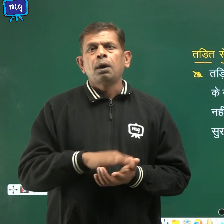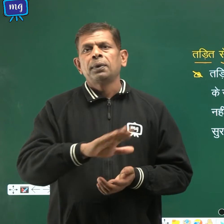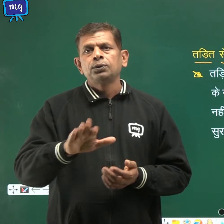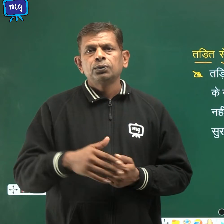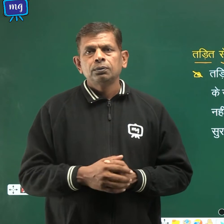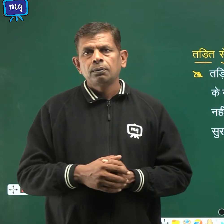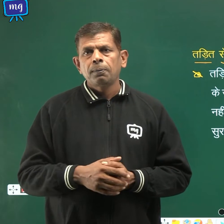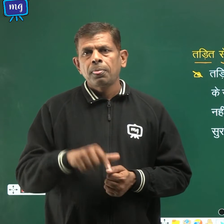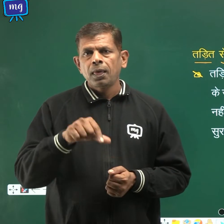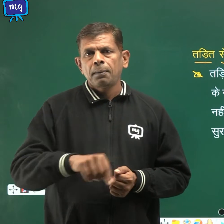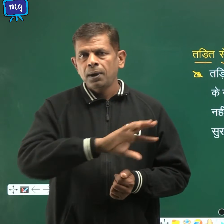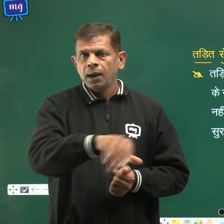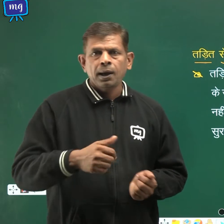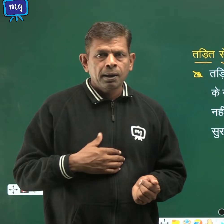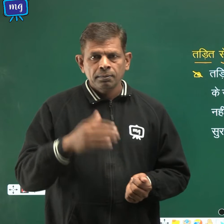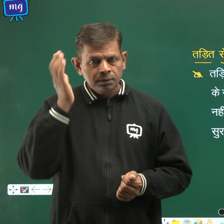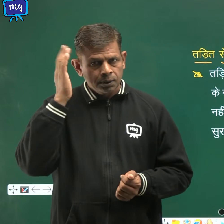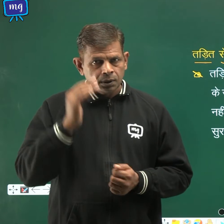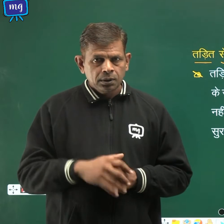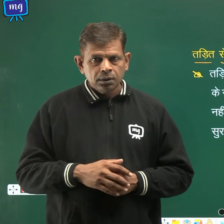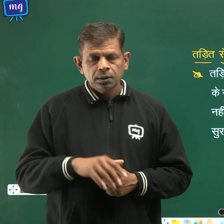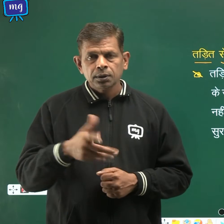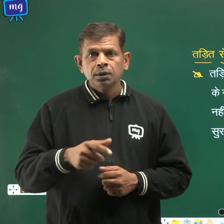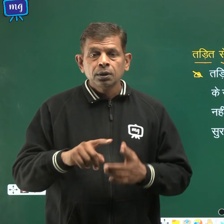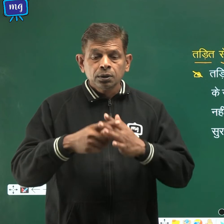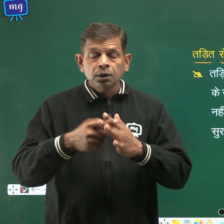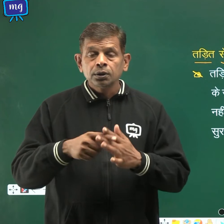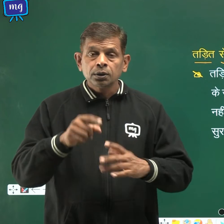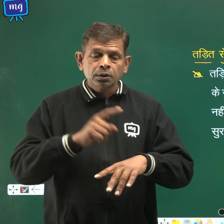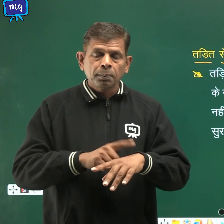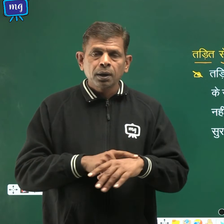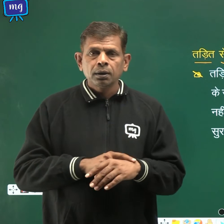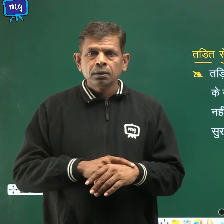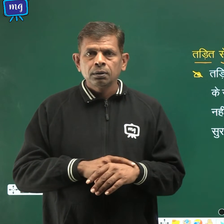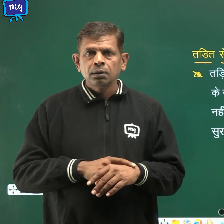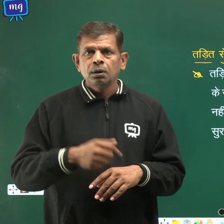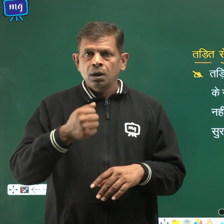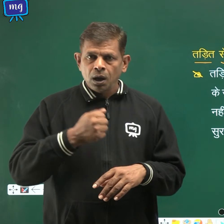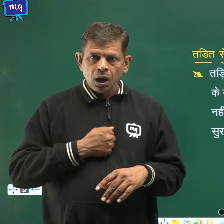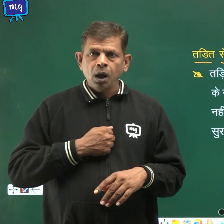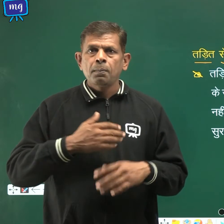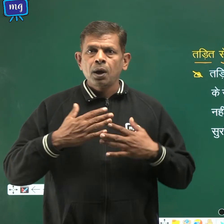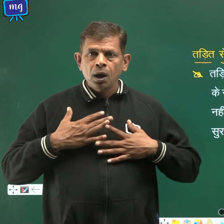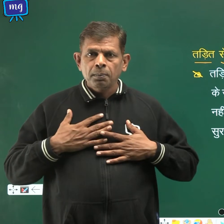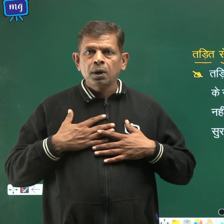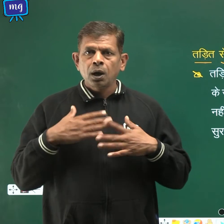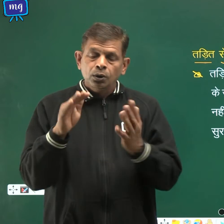बच्चों, अब हम समझेंगे कि तड़ित के समय हमें अपना